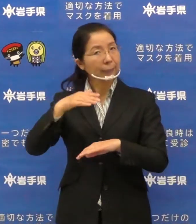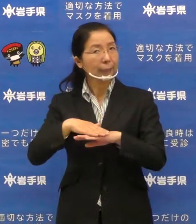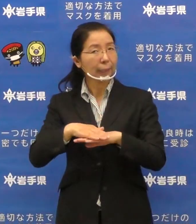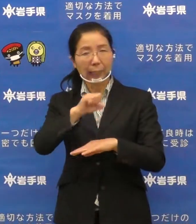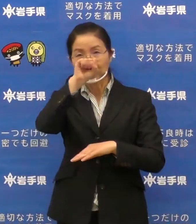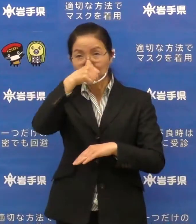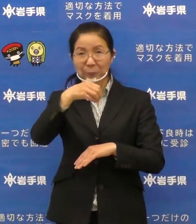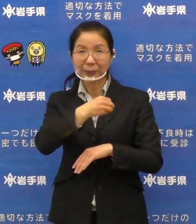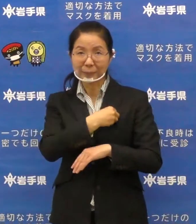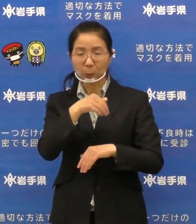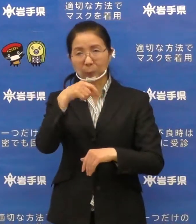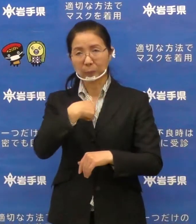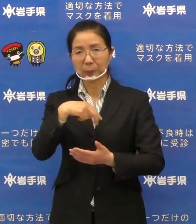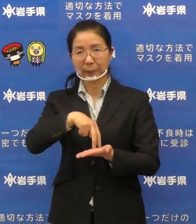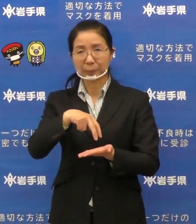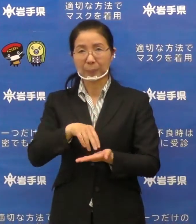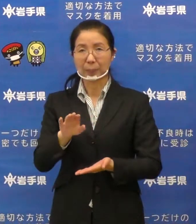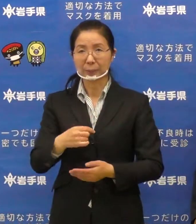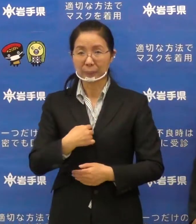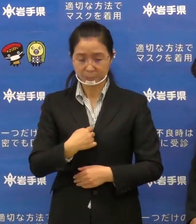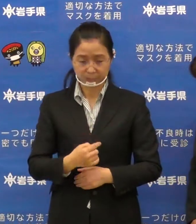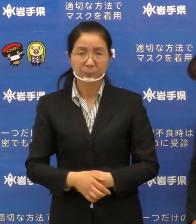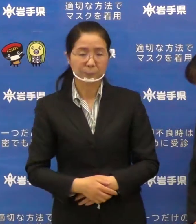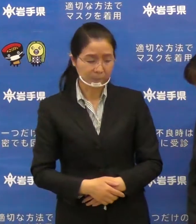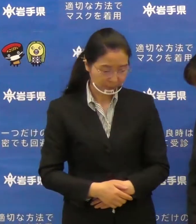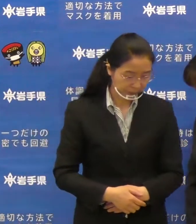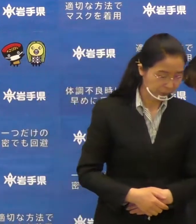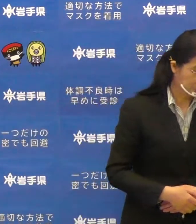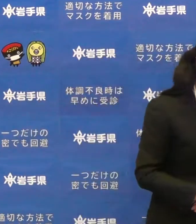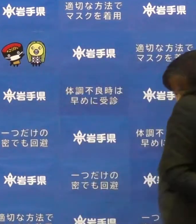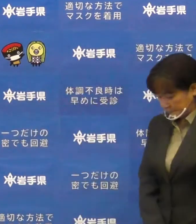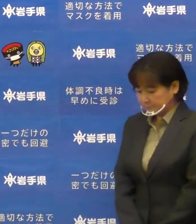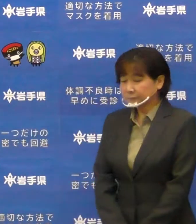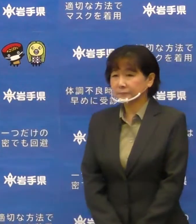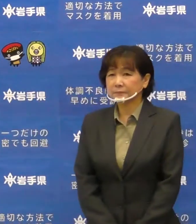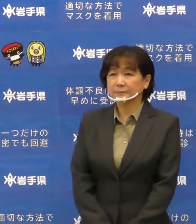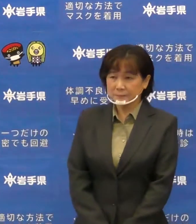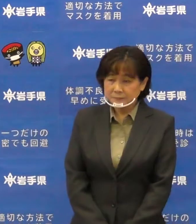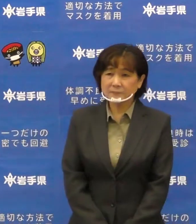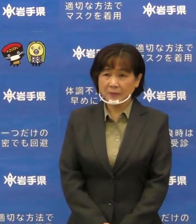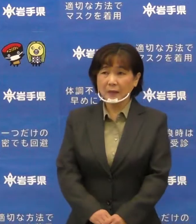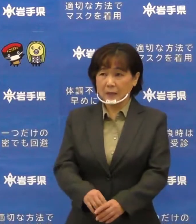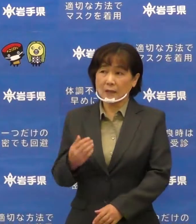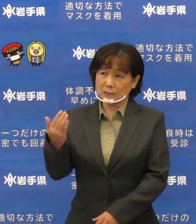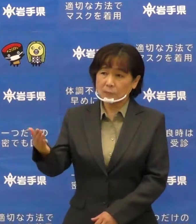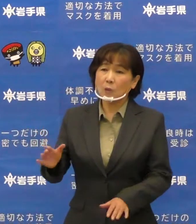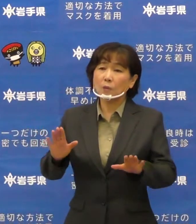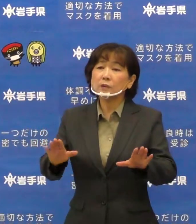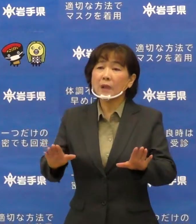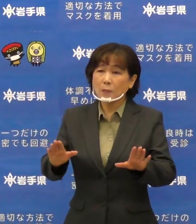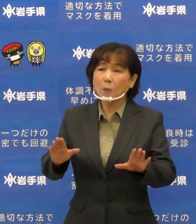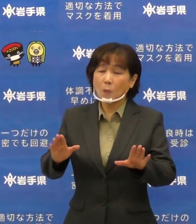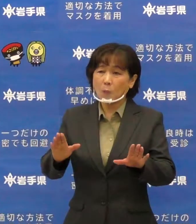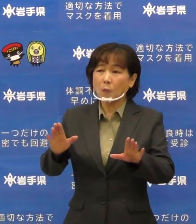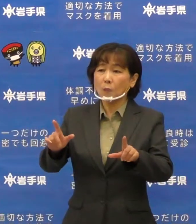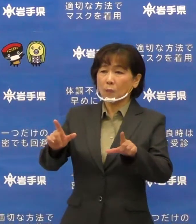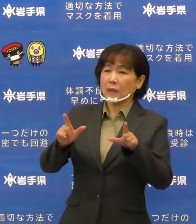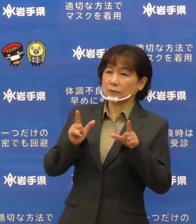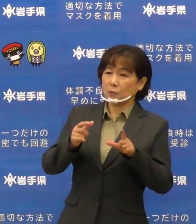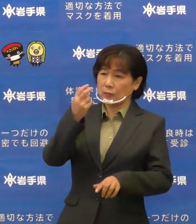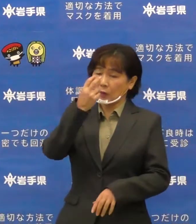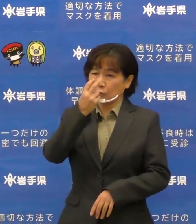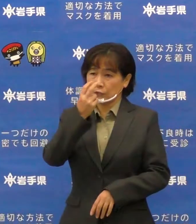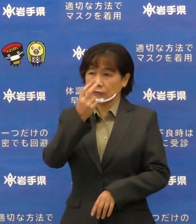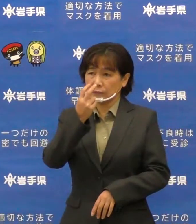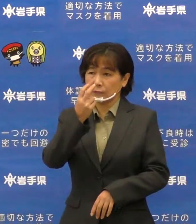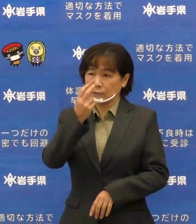ります。 はい、ちょっと今の回答での確認なんですが、その品さんが手放すべき